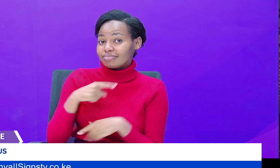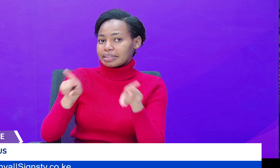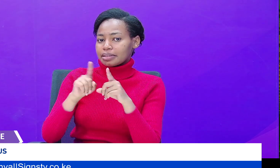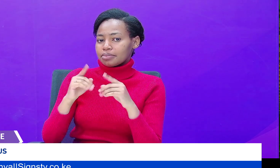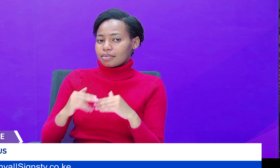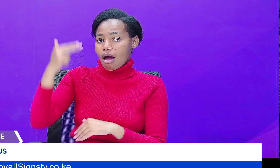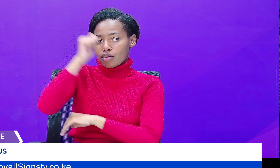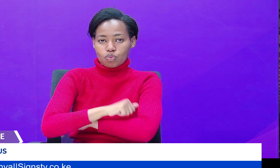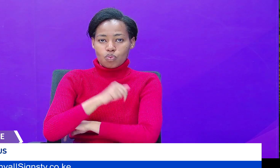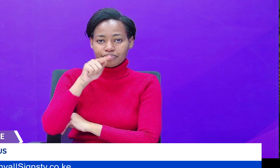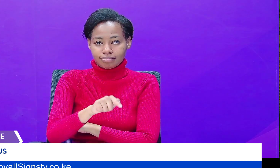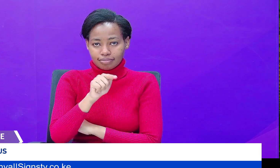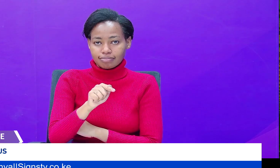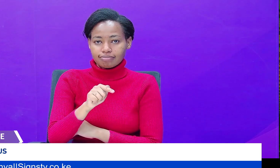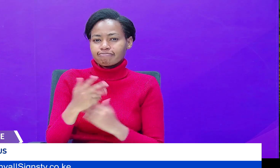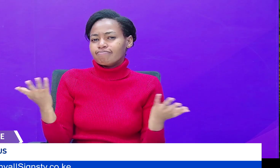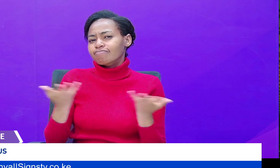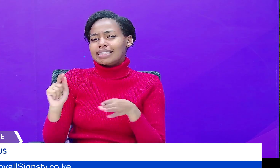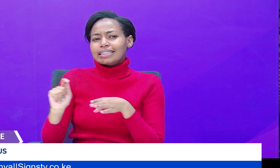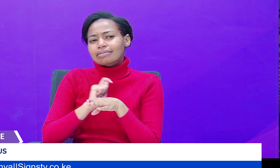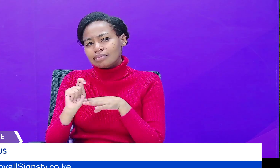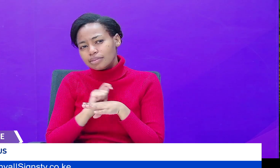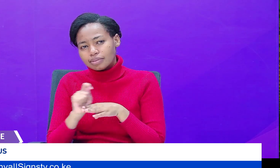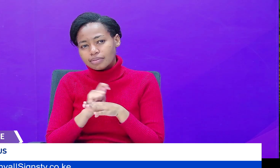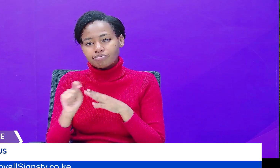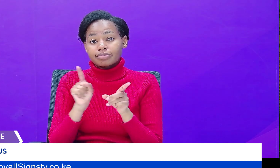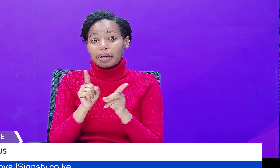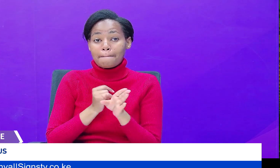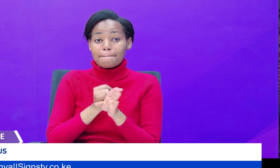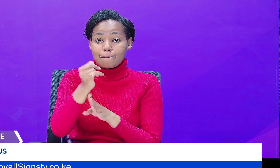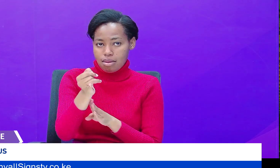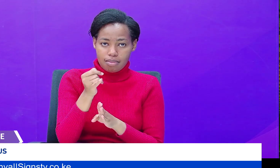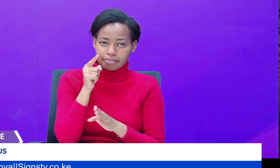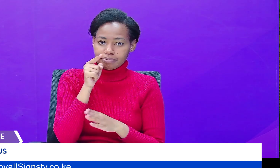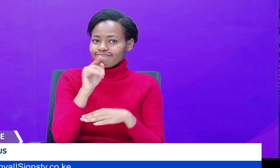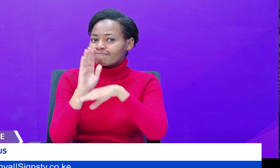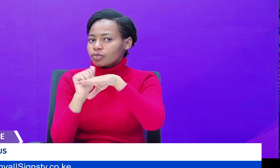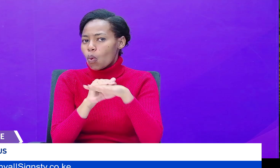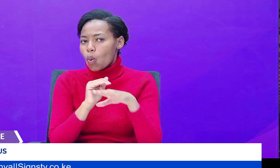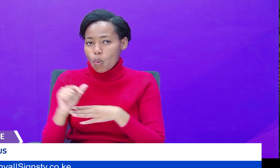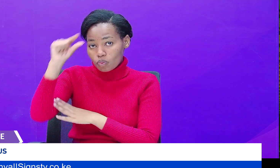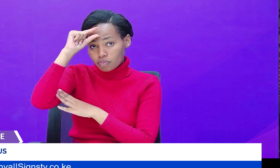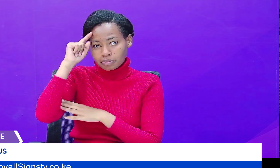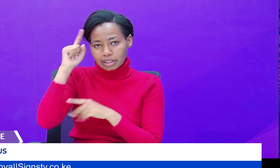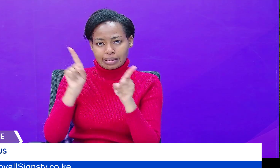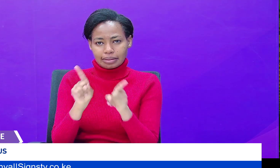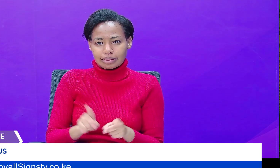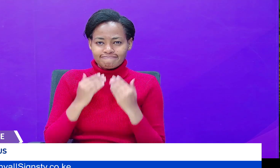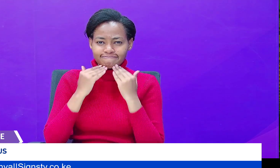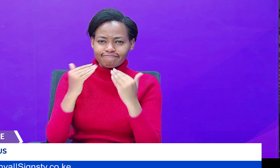Moving on to other news. Teachers unions and junior secondary school JSS tutors are intensifying